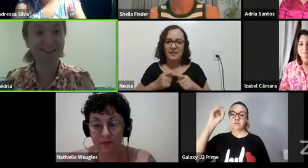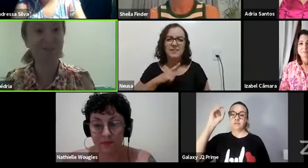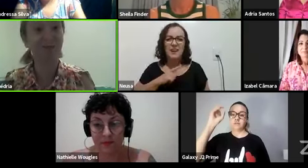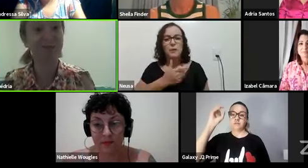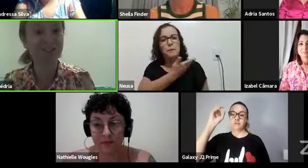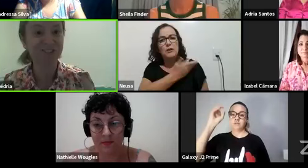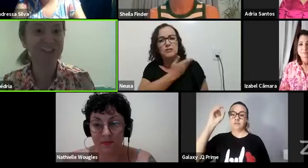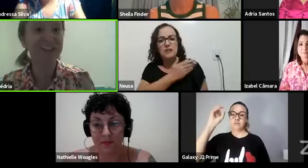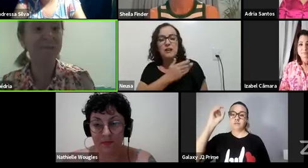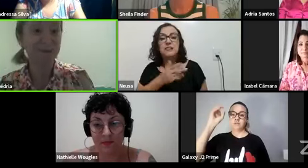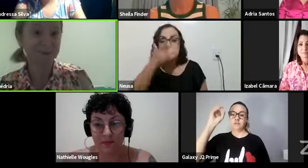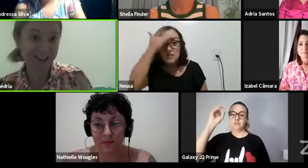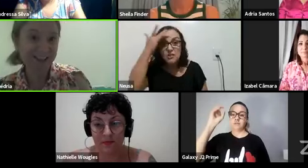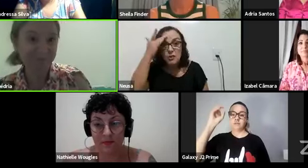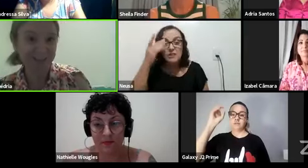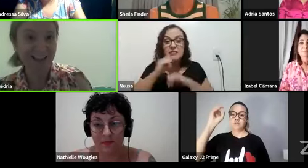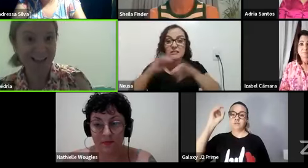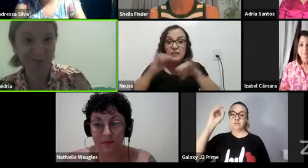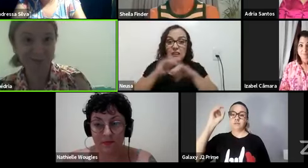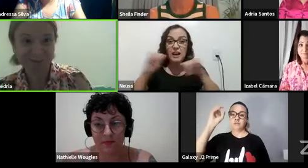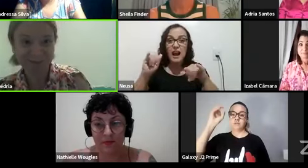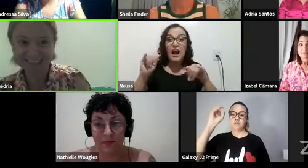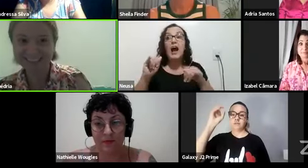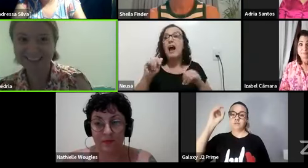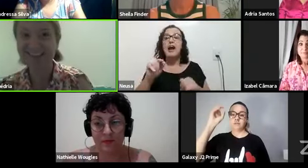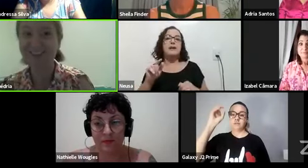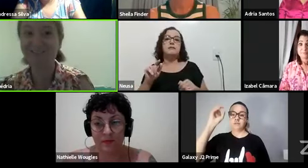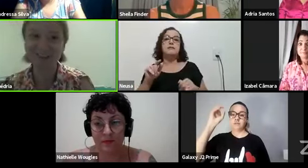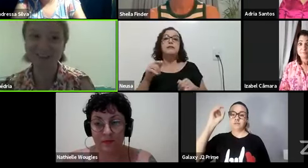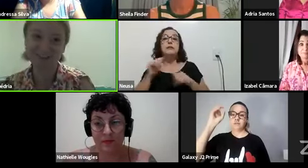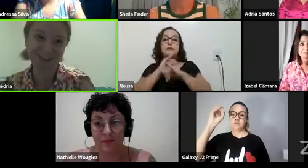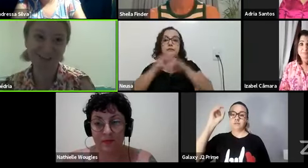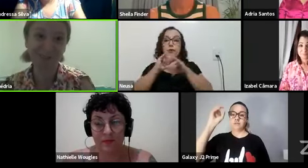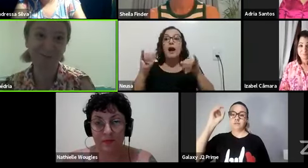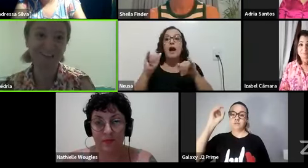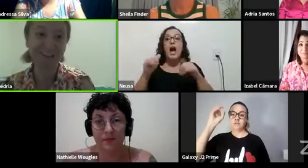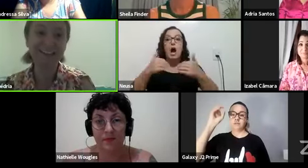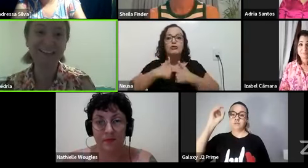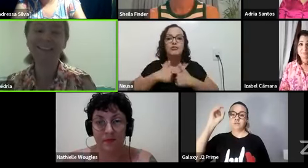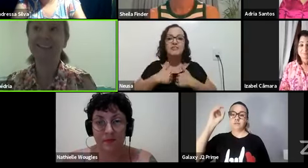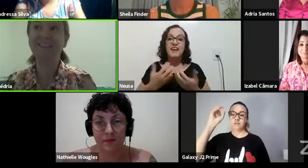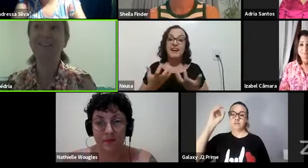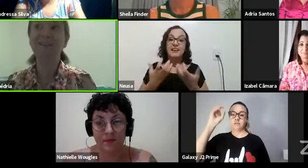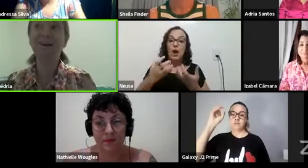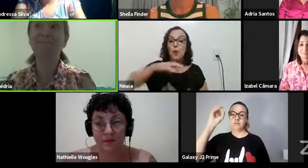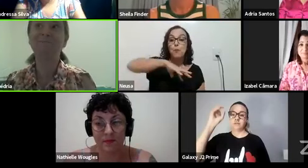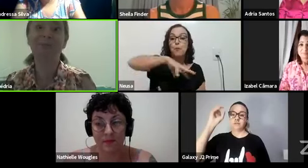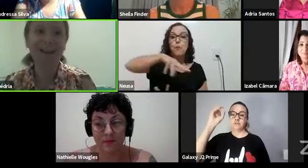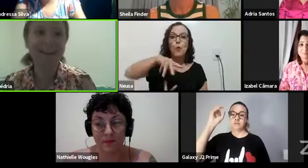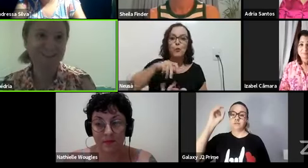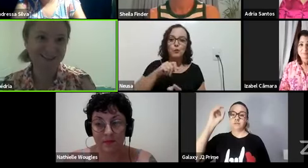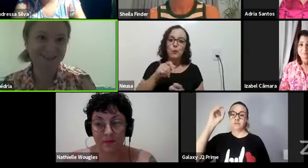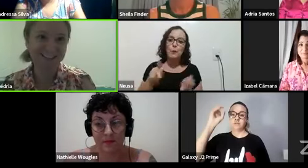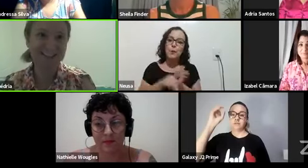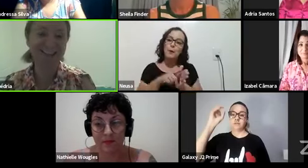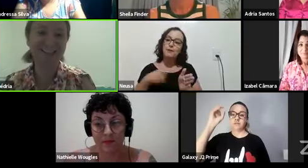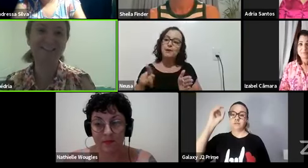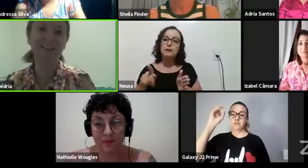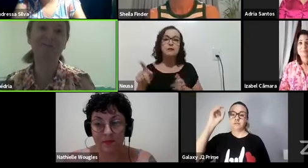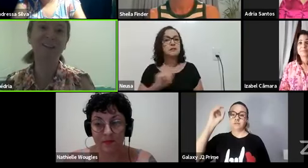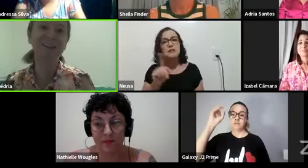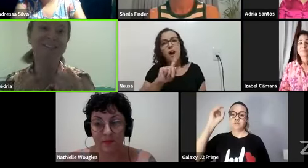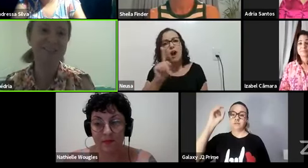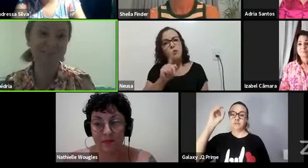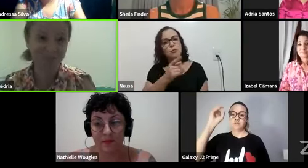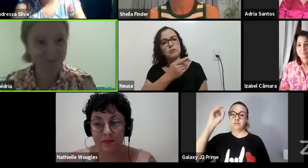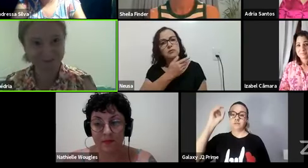informação errada, que o autista prefere ficar no mundo dele, né? Ele gosta de ficar no mundo dele. Isso é uma baita de uma inverdade.